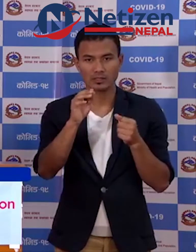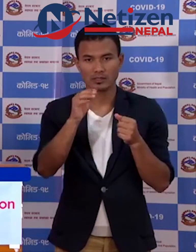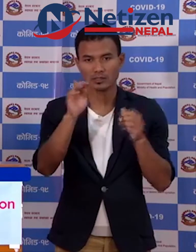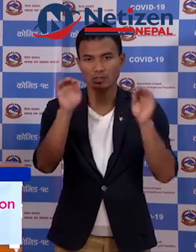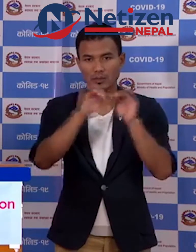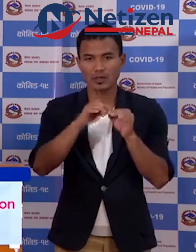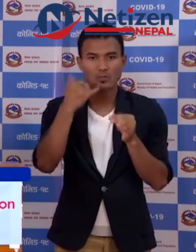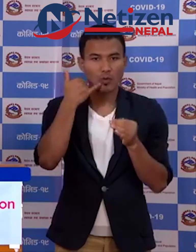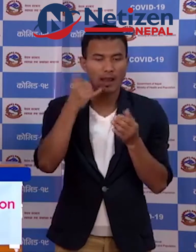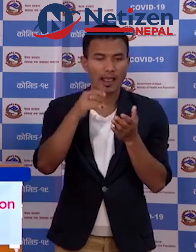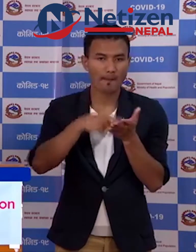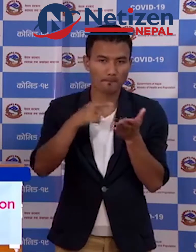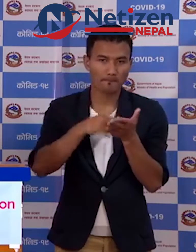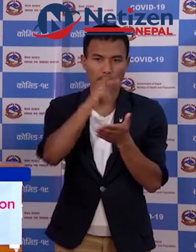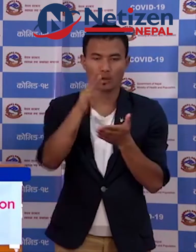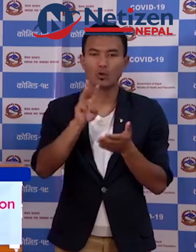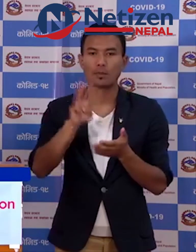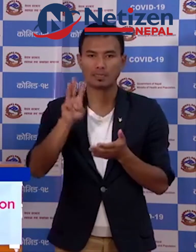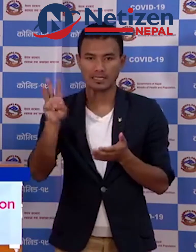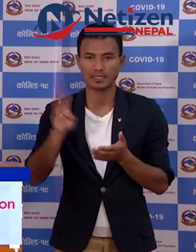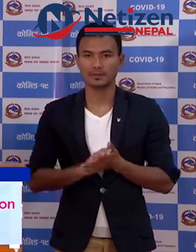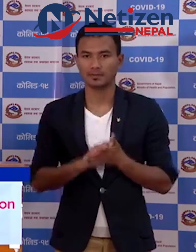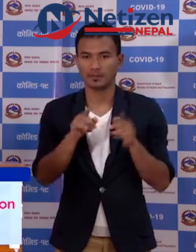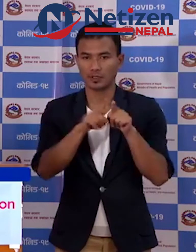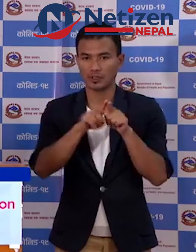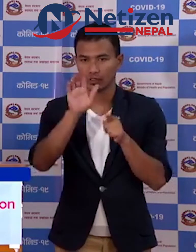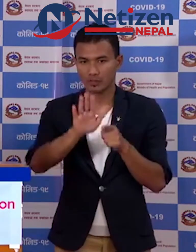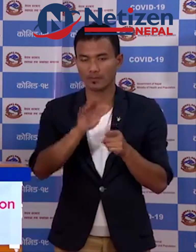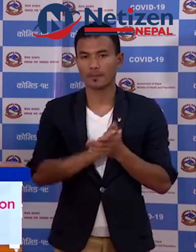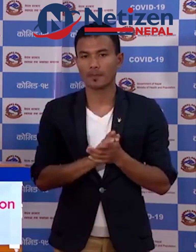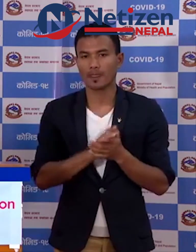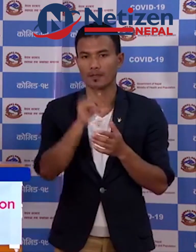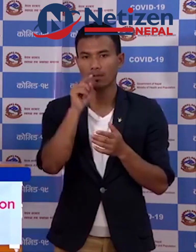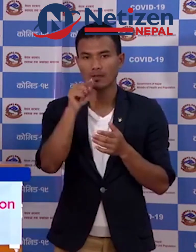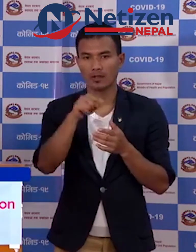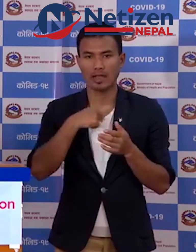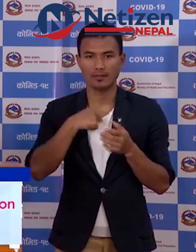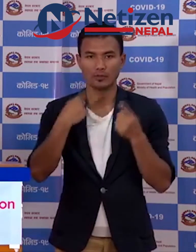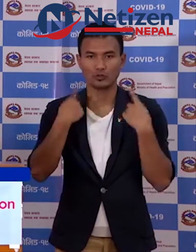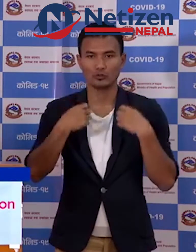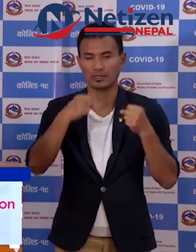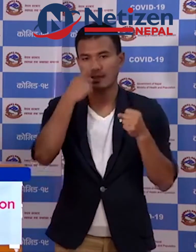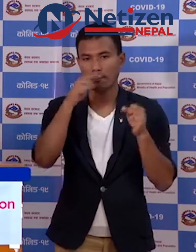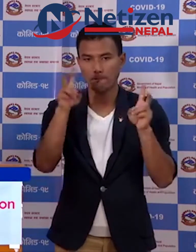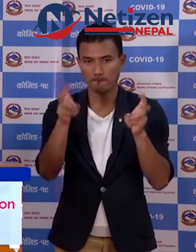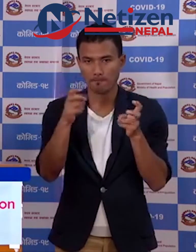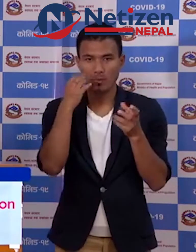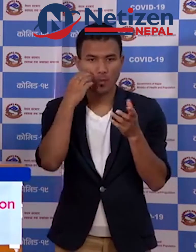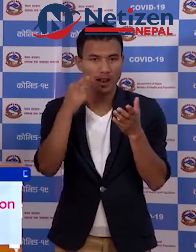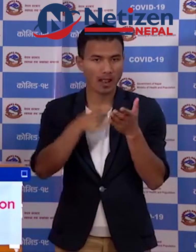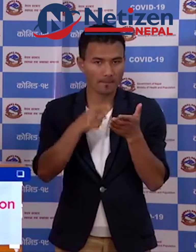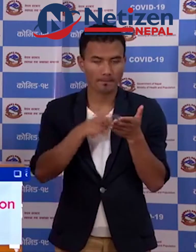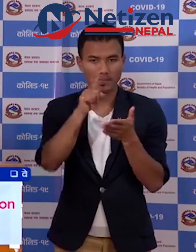COVID-19 सम्बन्धीको मोबाइल एप्लिकेसन र वेबसाइट पनि छ। यसमा एप्लिकेसन हाम्रो स्वास्थ्य, यसमा